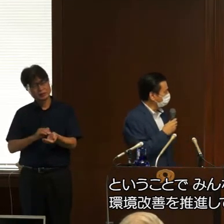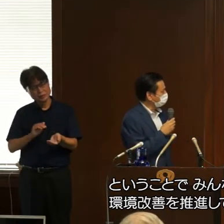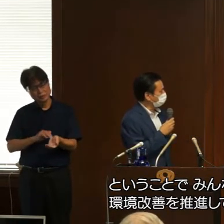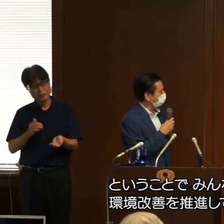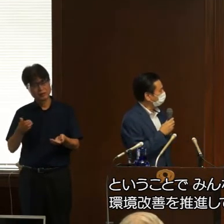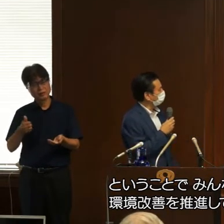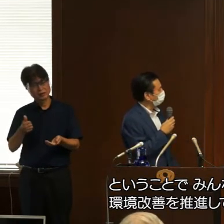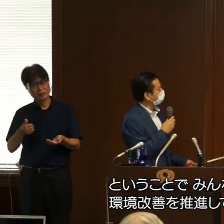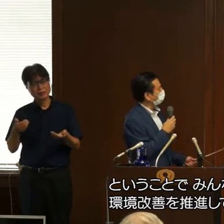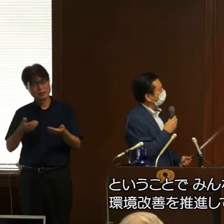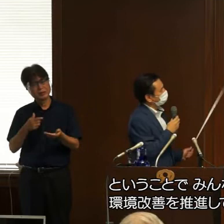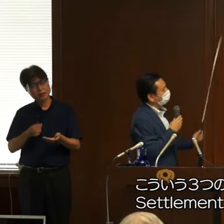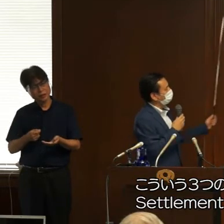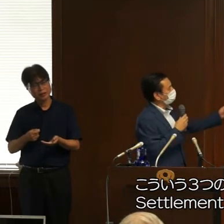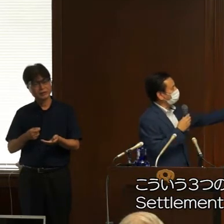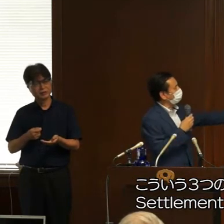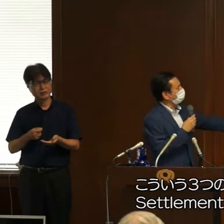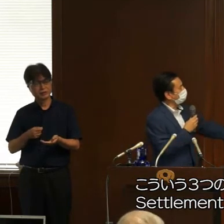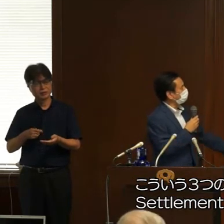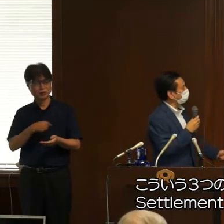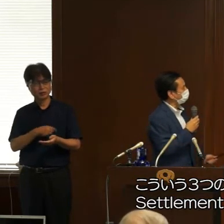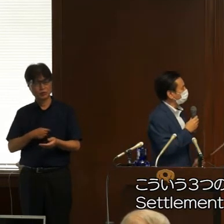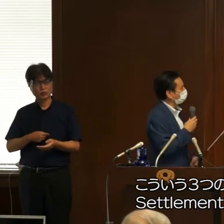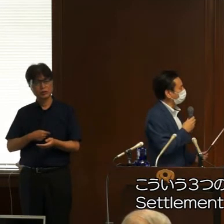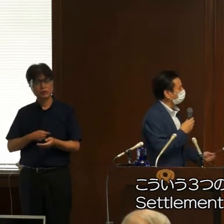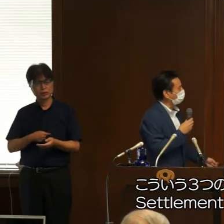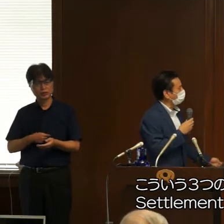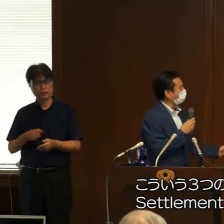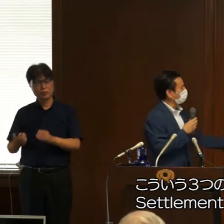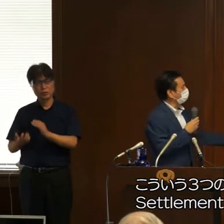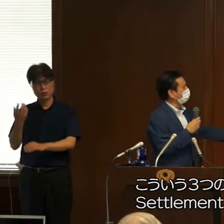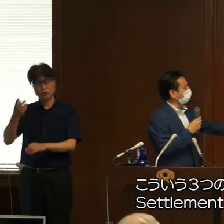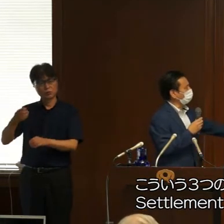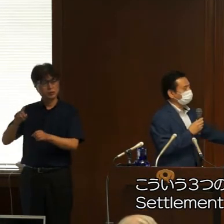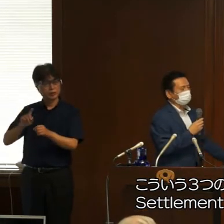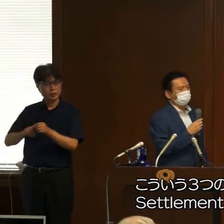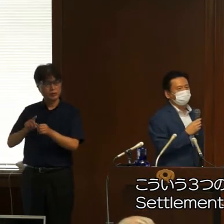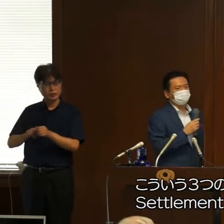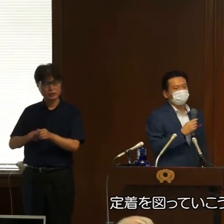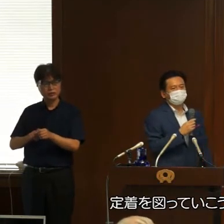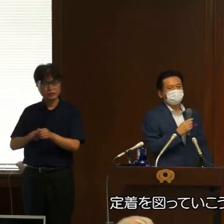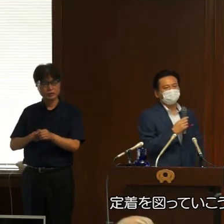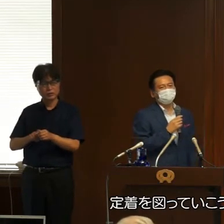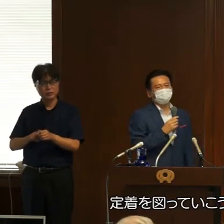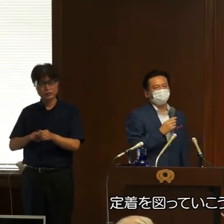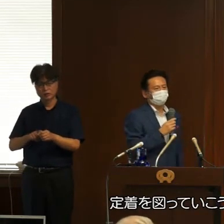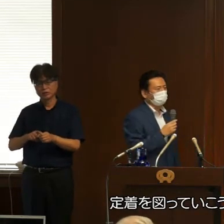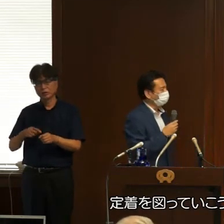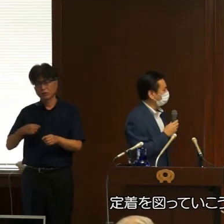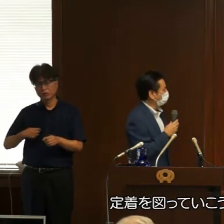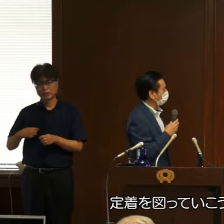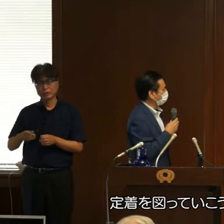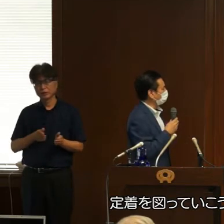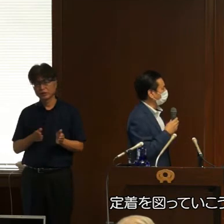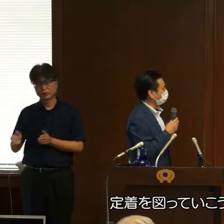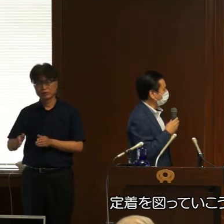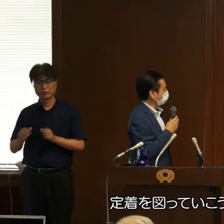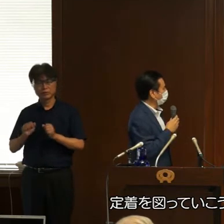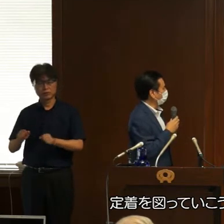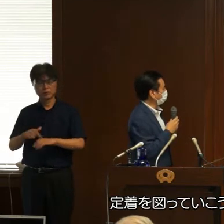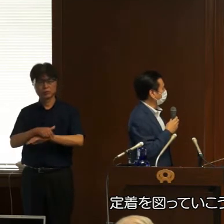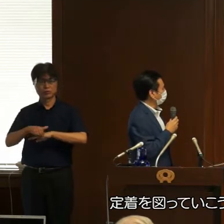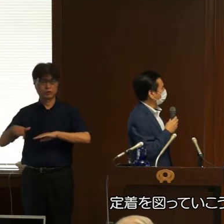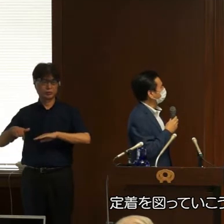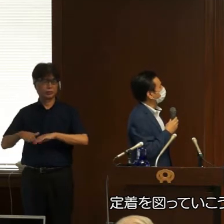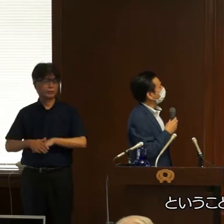善も推進していくということで、こういう3つのことを S をやることによってセトルメントという定着を図っていこうというプロジェクトです